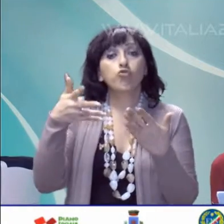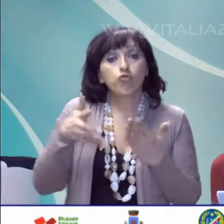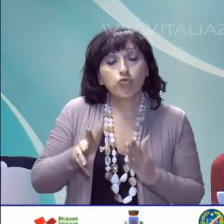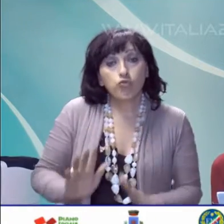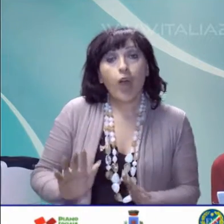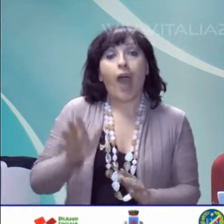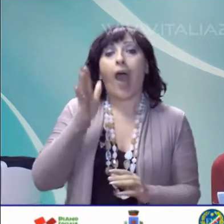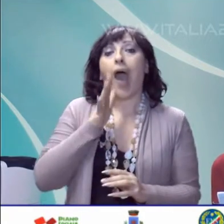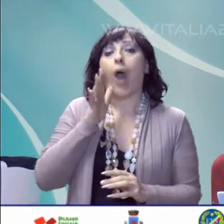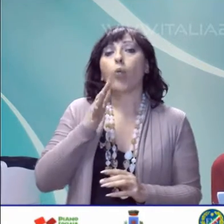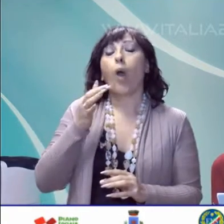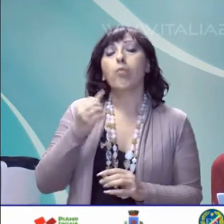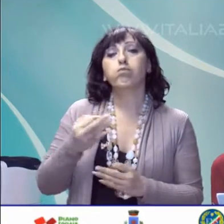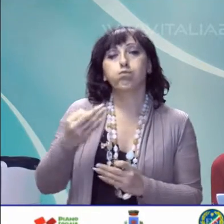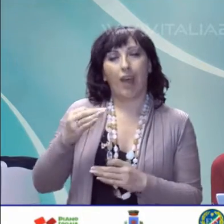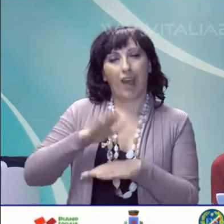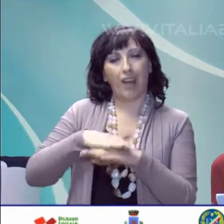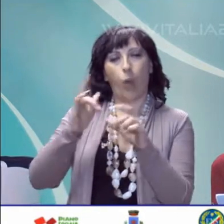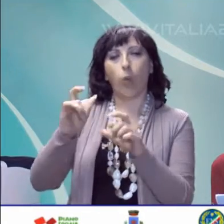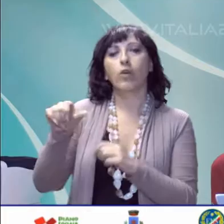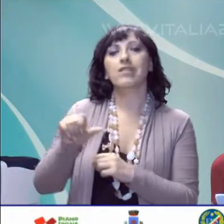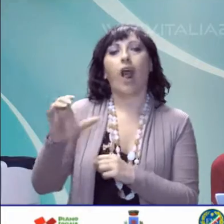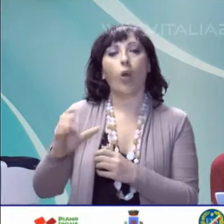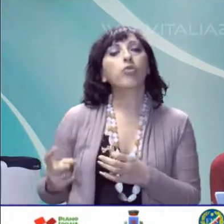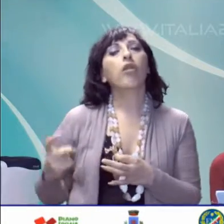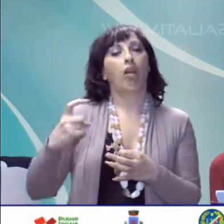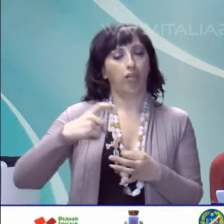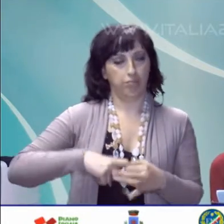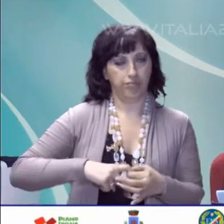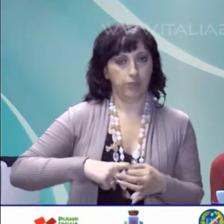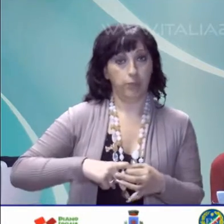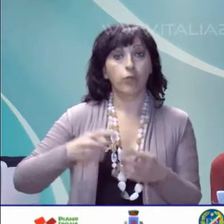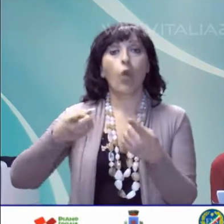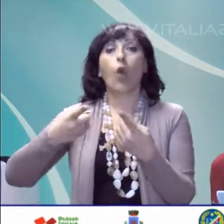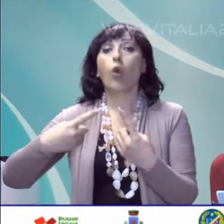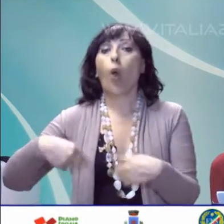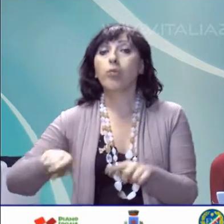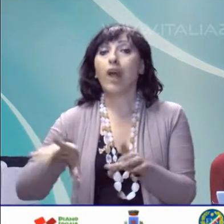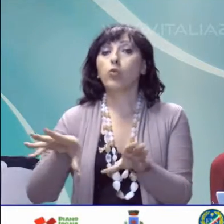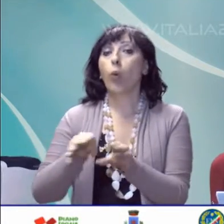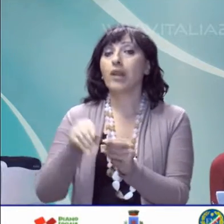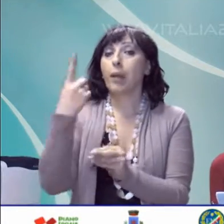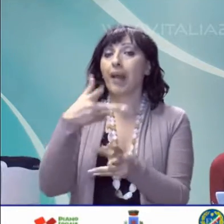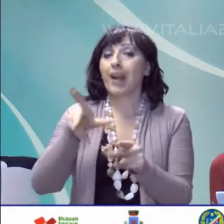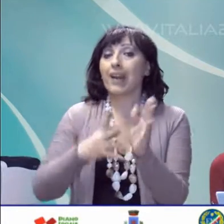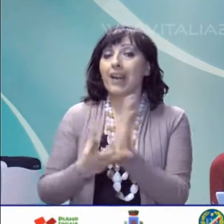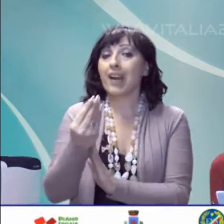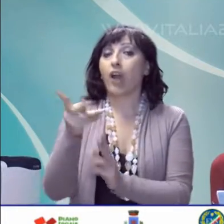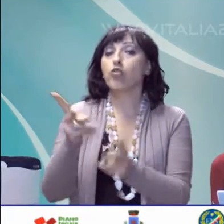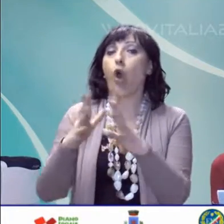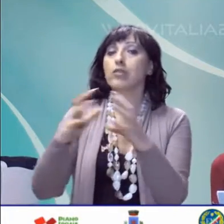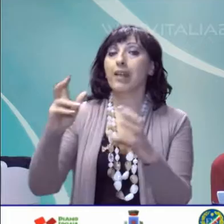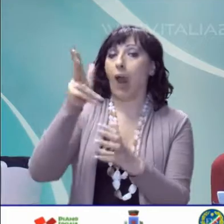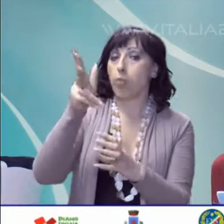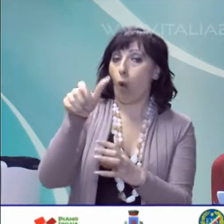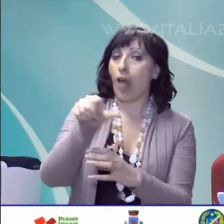da Acquabene Comune Sala Consilina. Comitato Uniti per la rinascita dell'ospedale